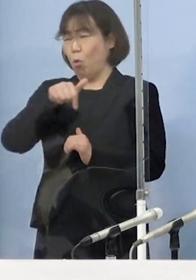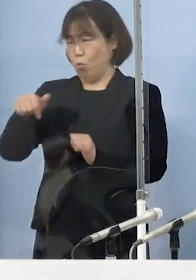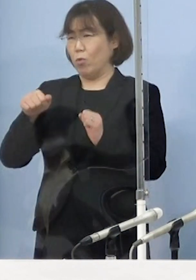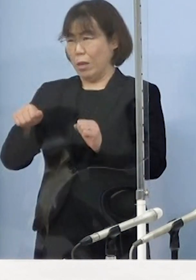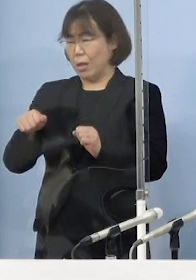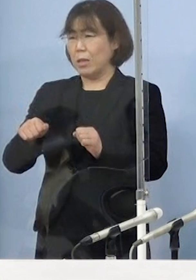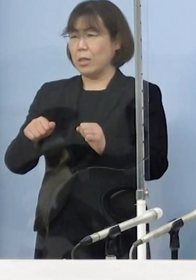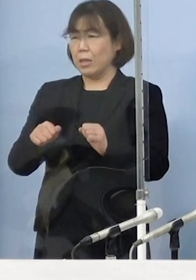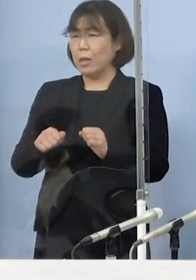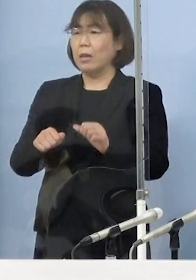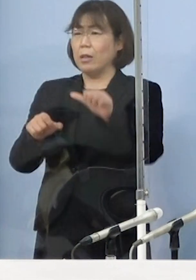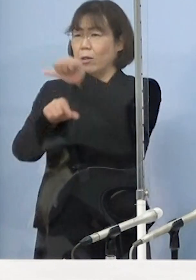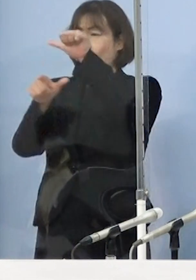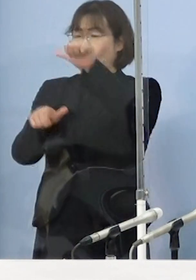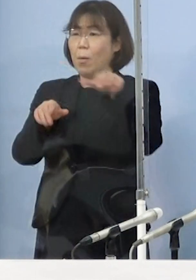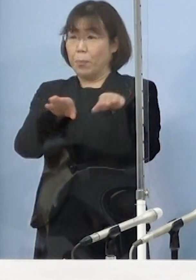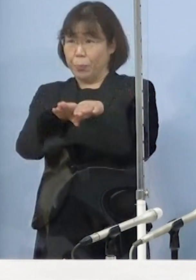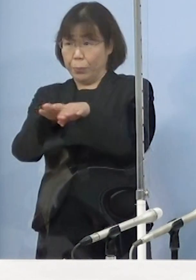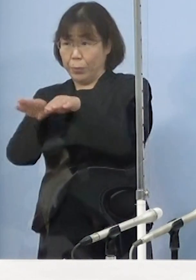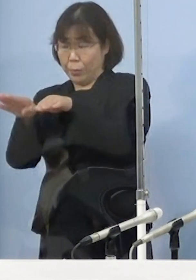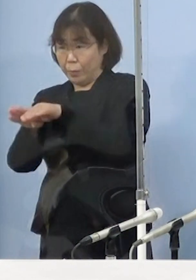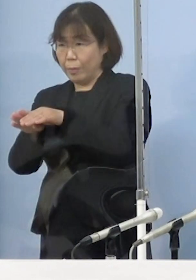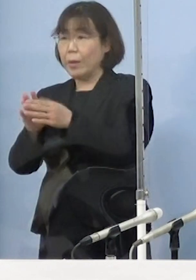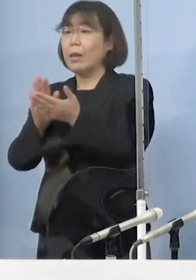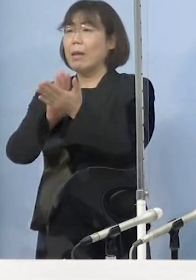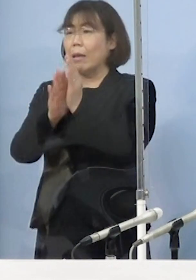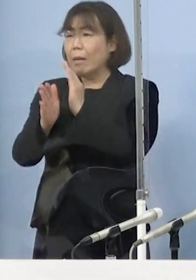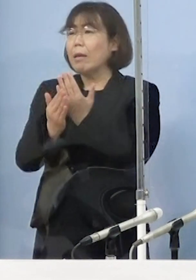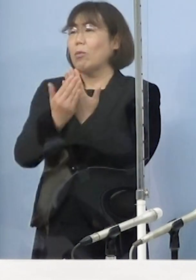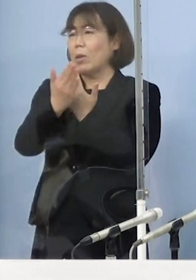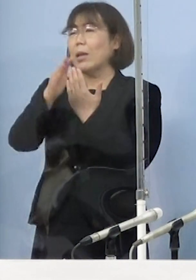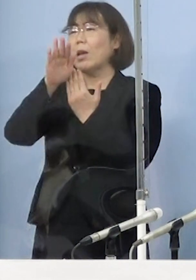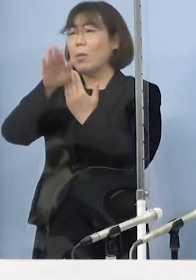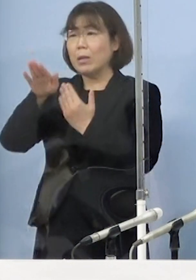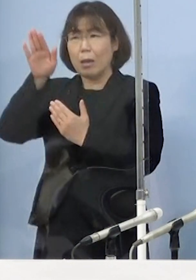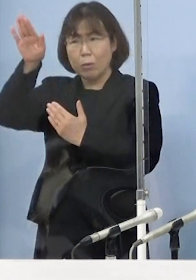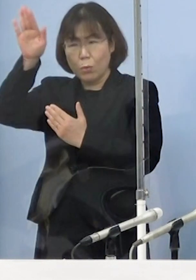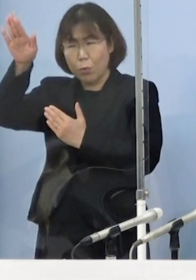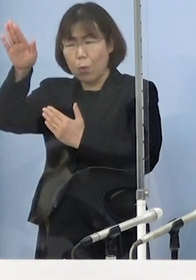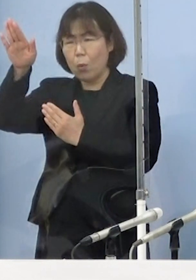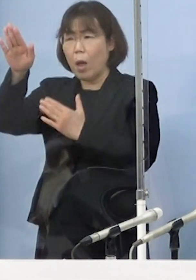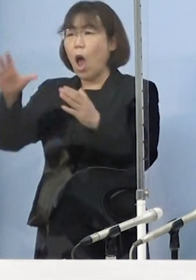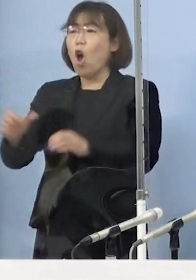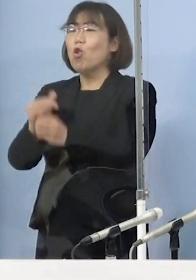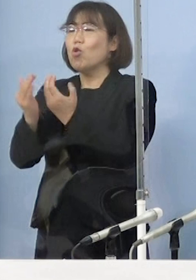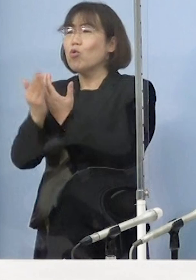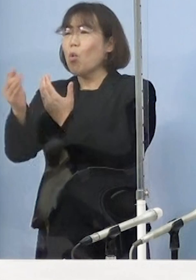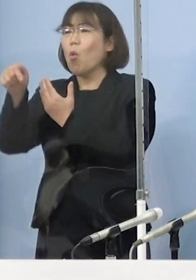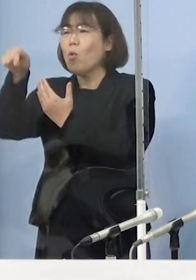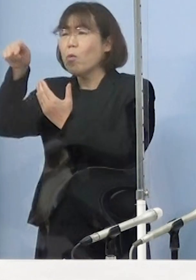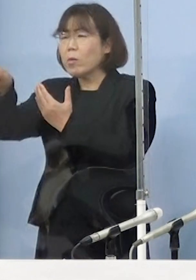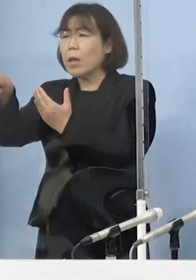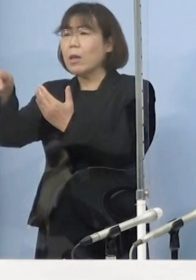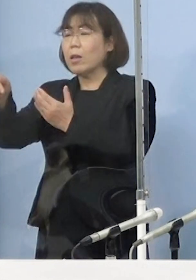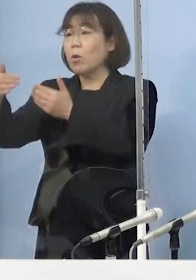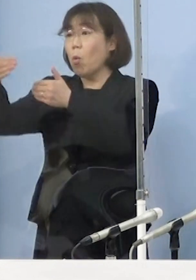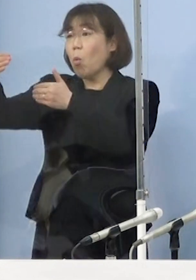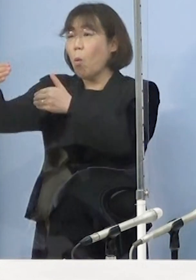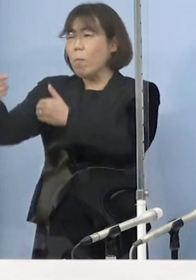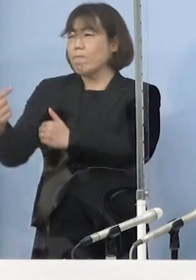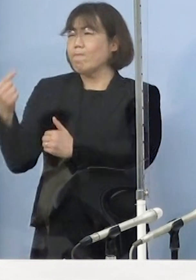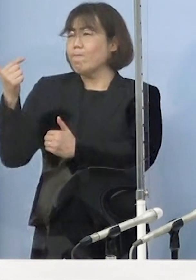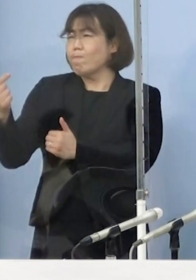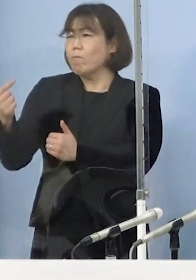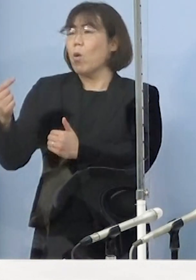大会、あるいはその後の中学総体、高校総体、そうしたものに向けての強化をすべき大変重要な